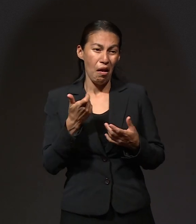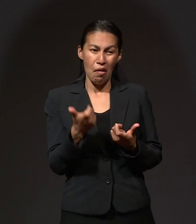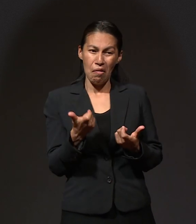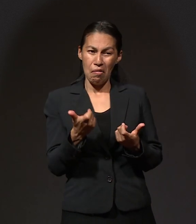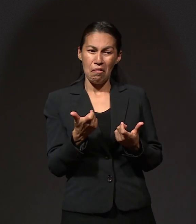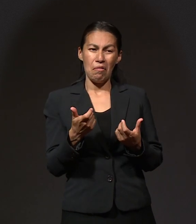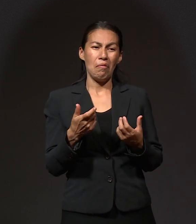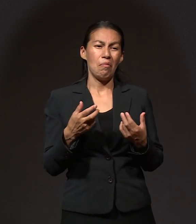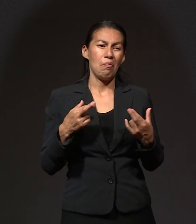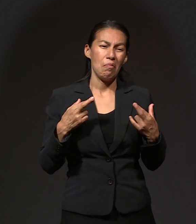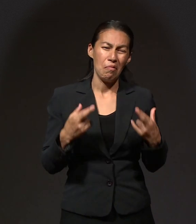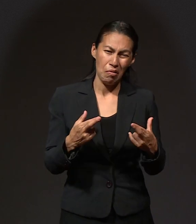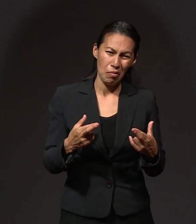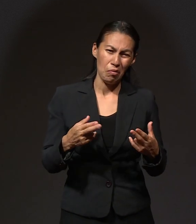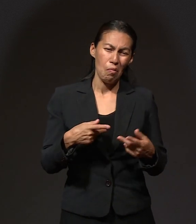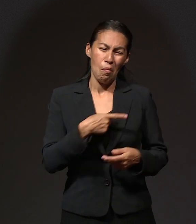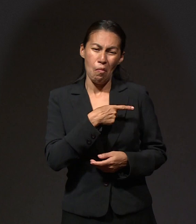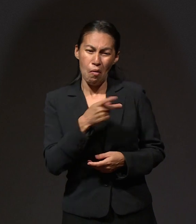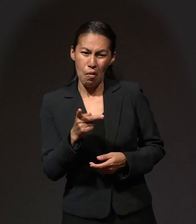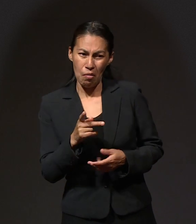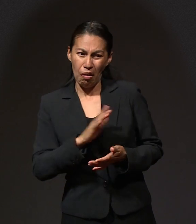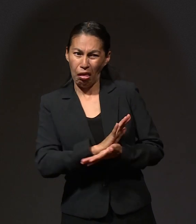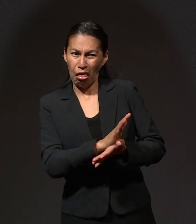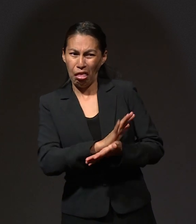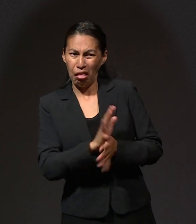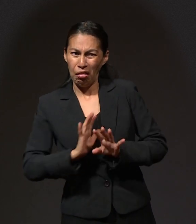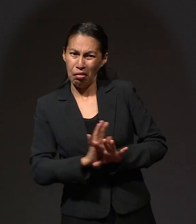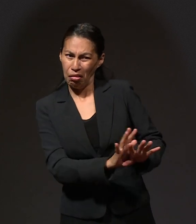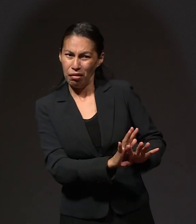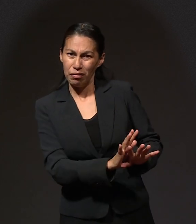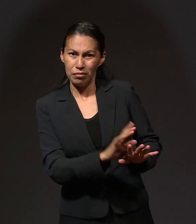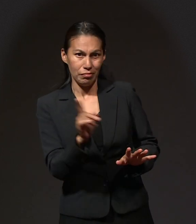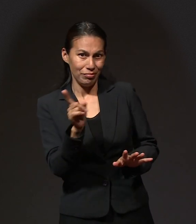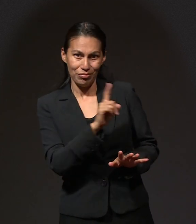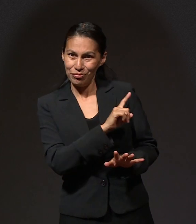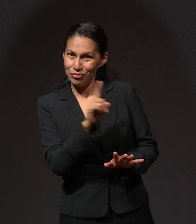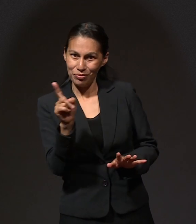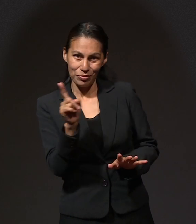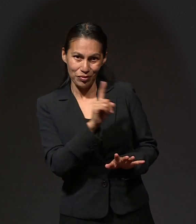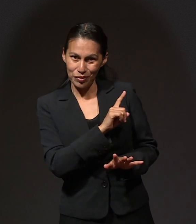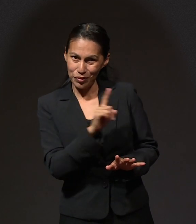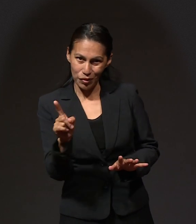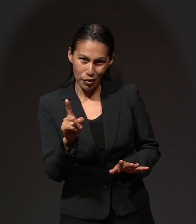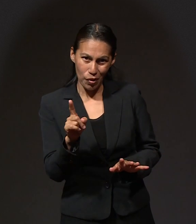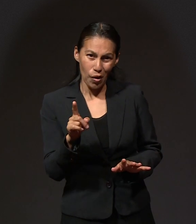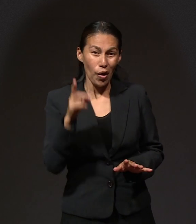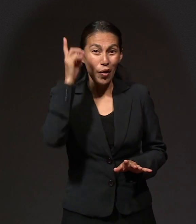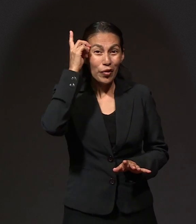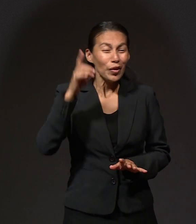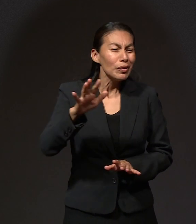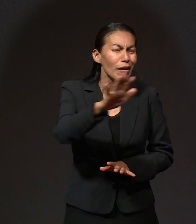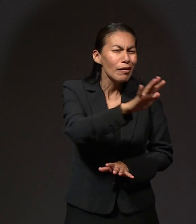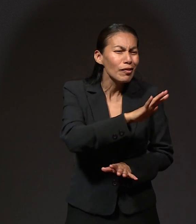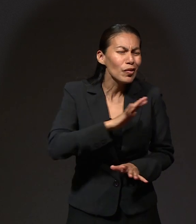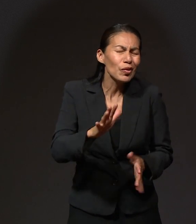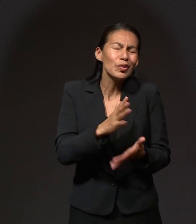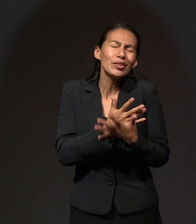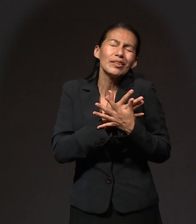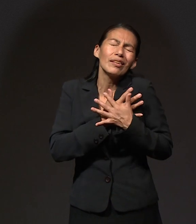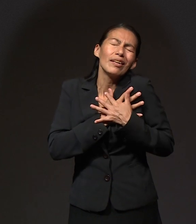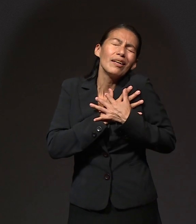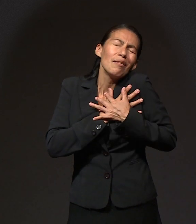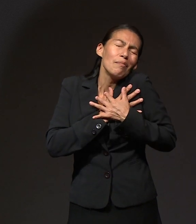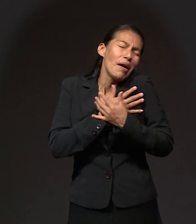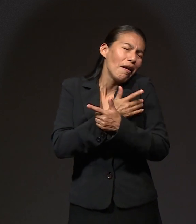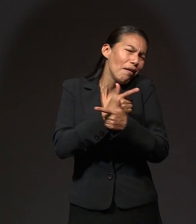Dios nos ama a todos sin acepción. Correcto. Y eso es lo maravilloso. Lo maravilloso y, Pastor Esteban,